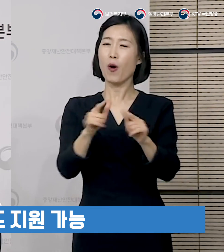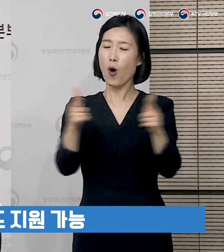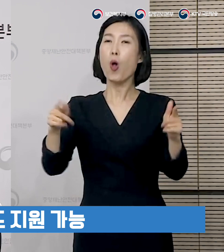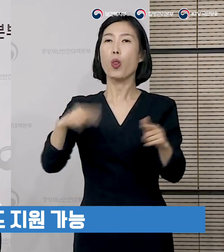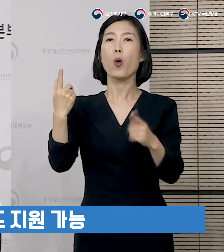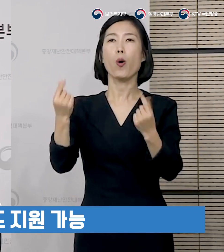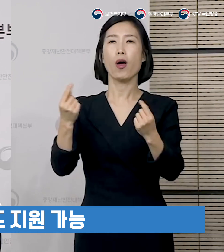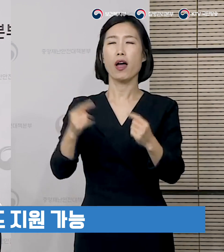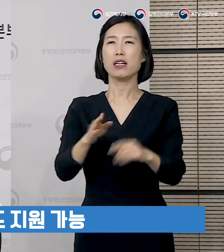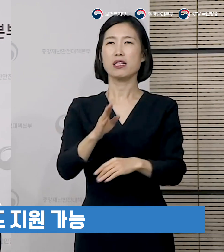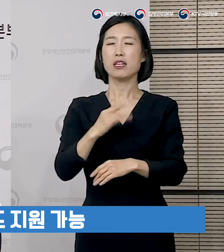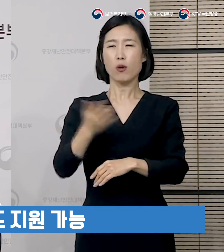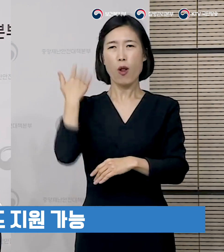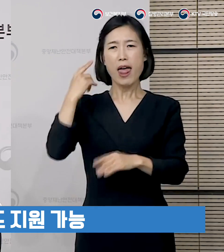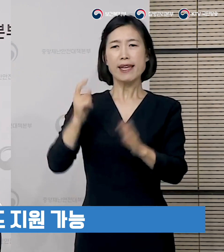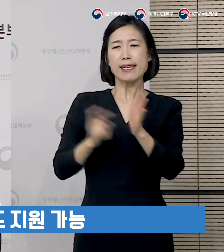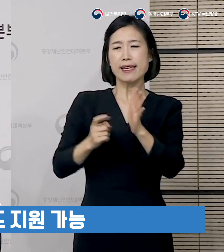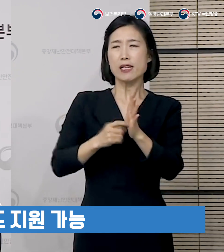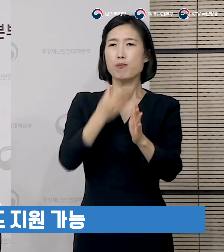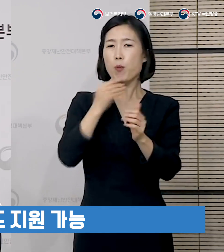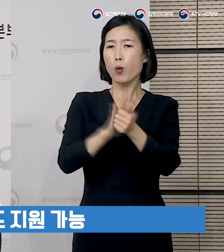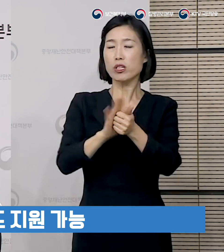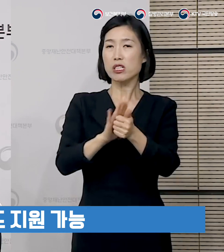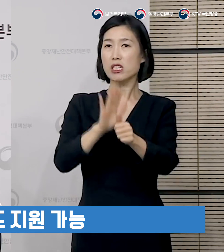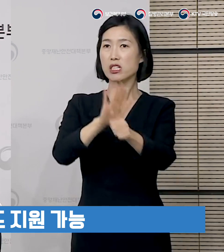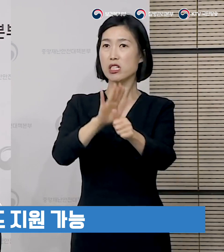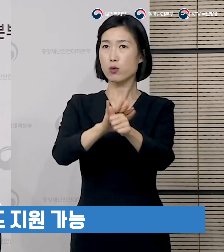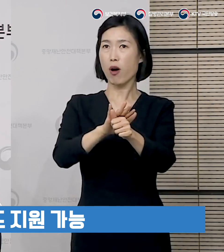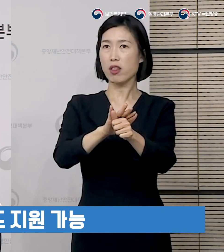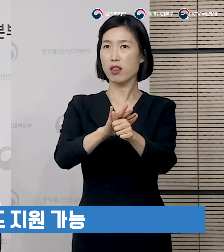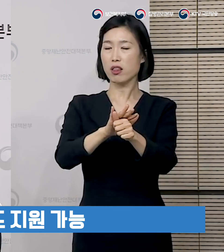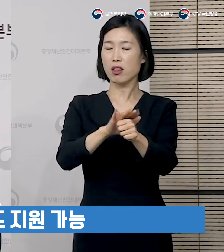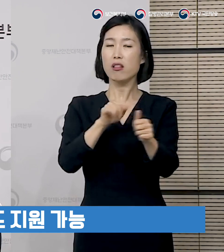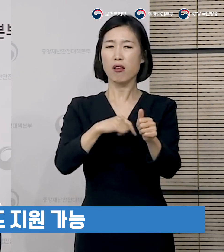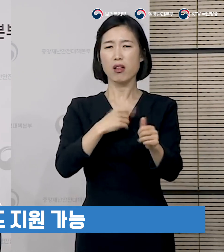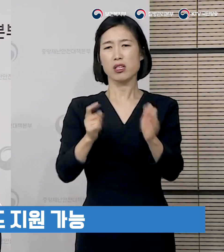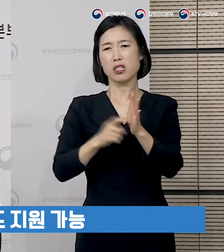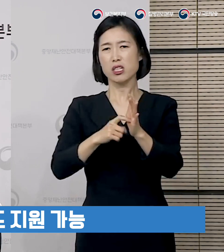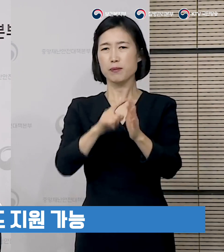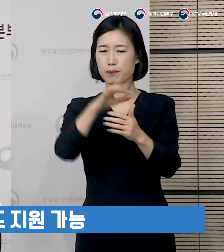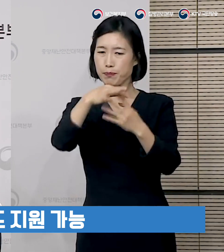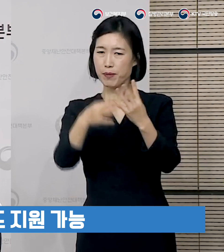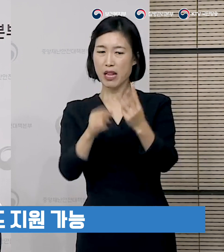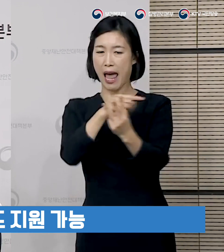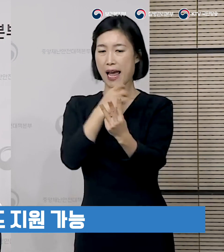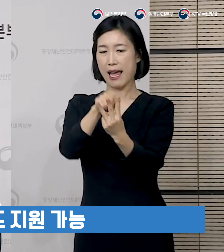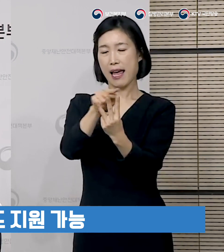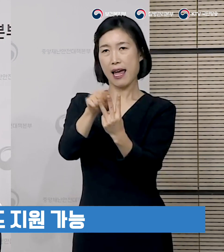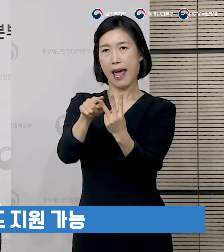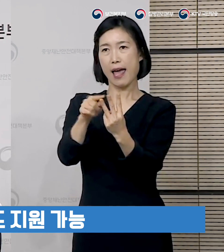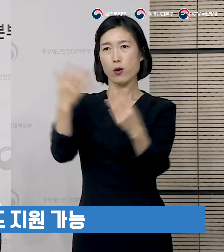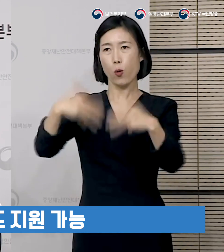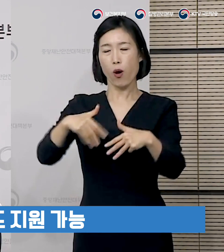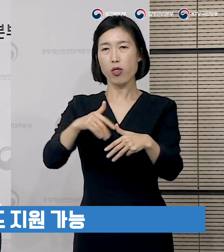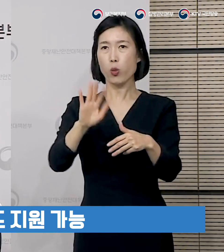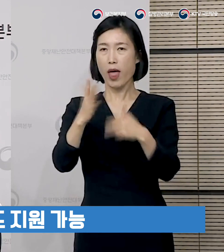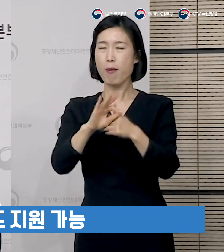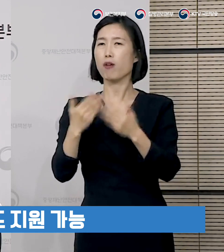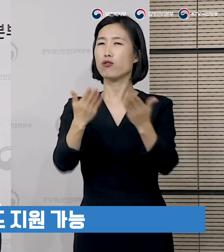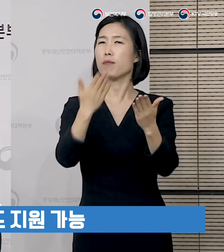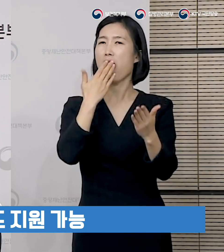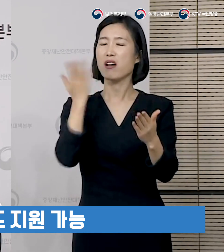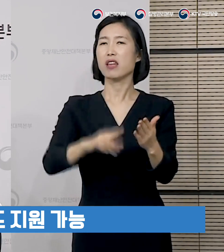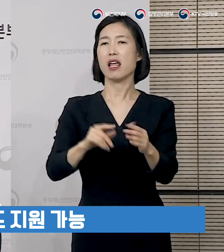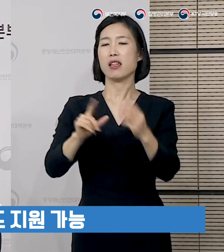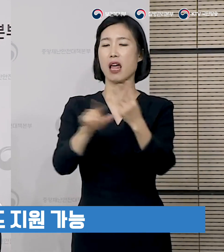근로자분들도 사실은 기존 긴급복지지원법으로 지원을 위기 사유와 소득 계산 기준의 요건을 맞으시면 지원을 받을 수 있었지만 이번